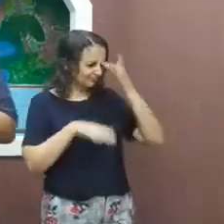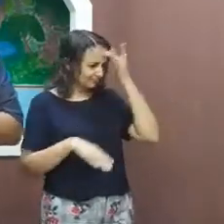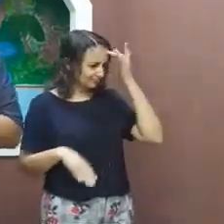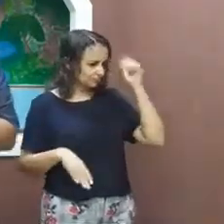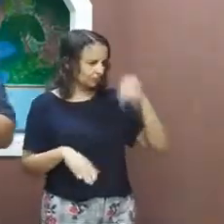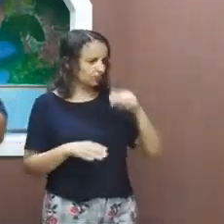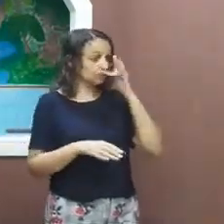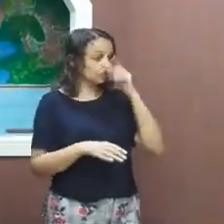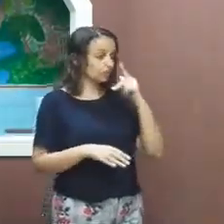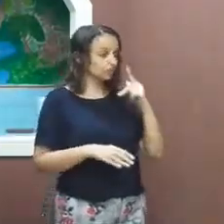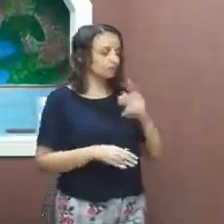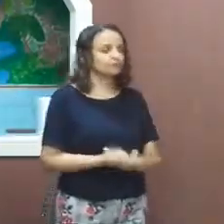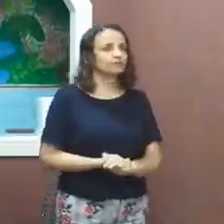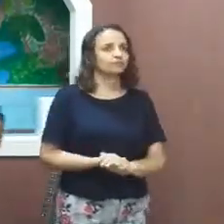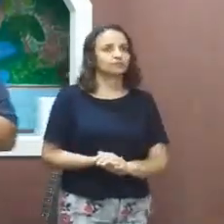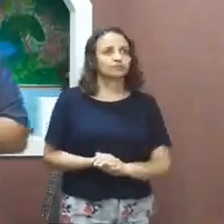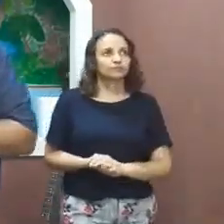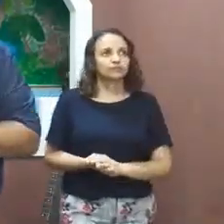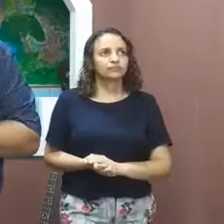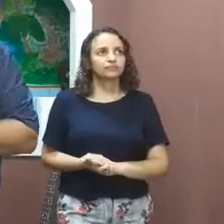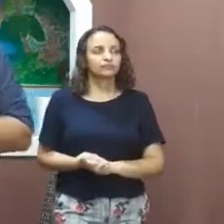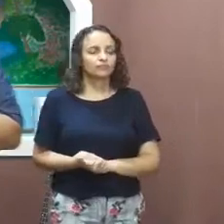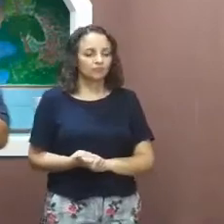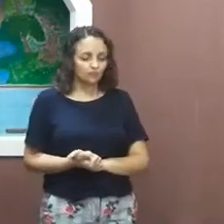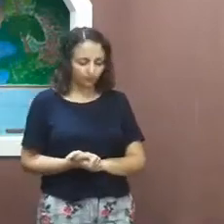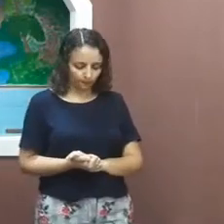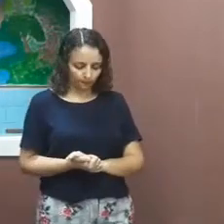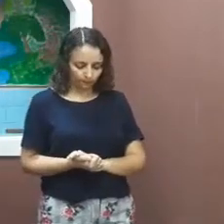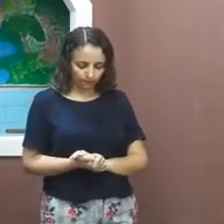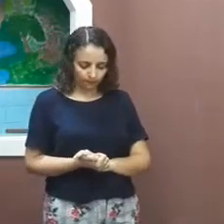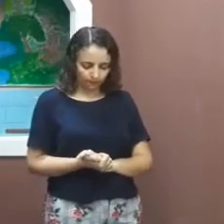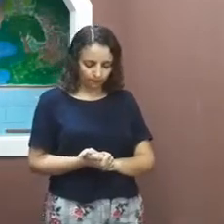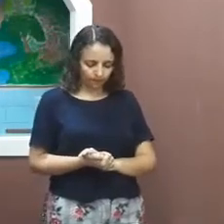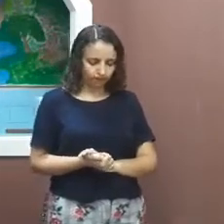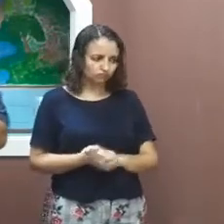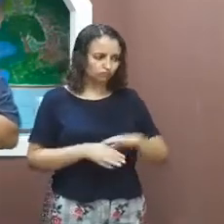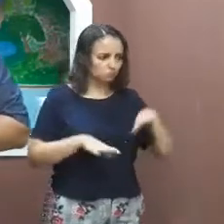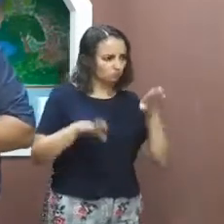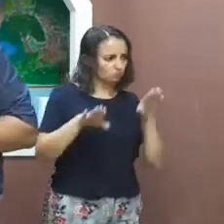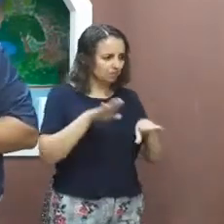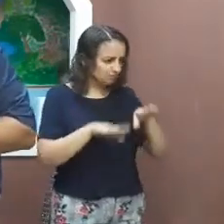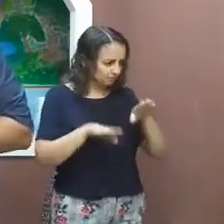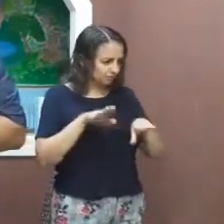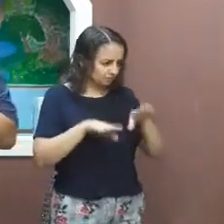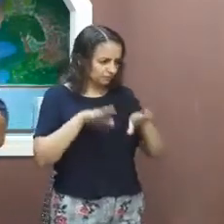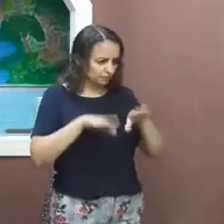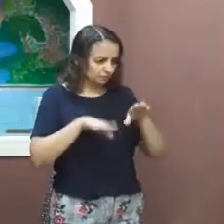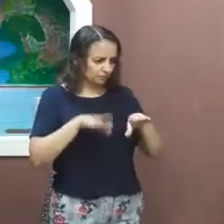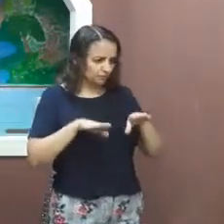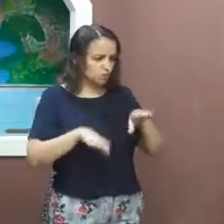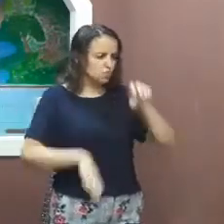Tá, 12 mil. Então a estimativa é que